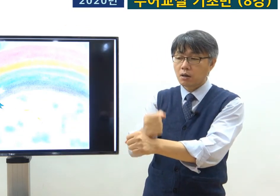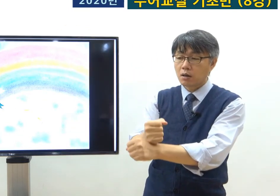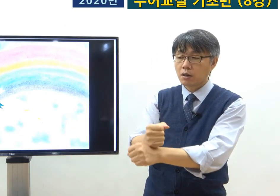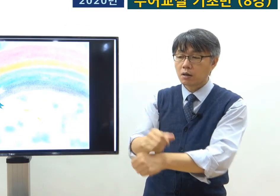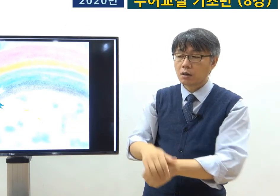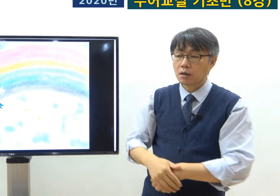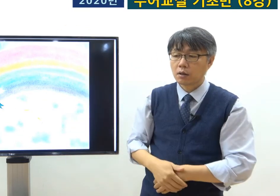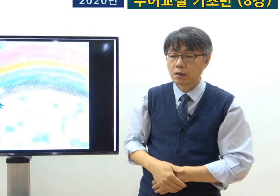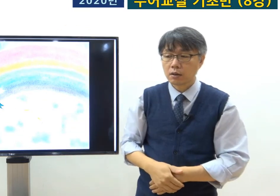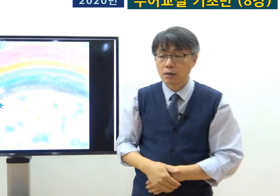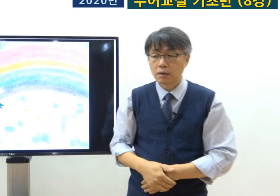가네